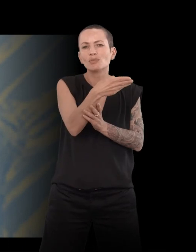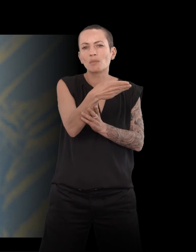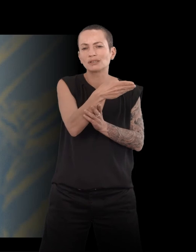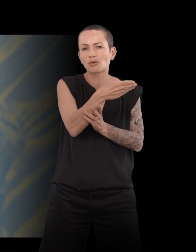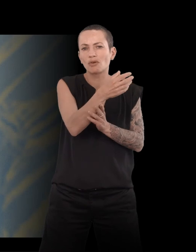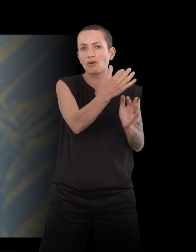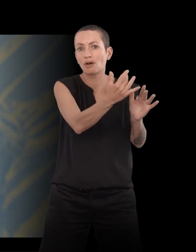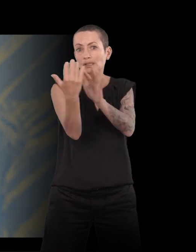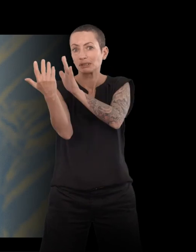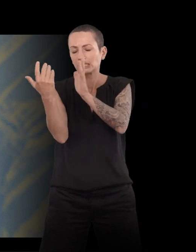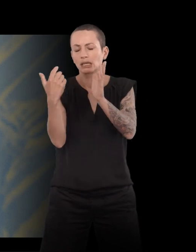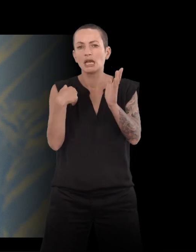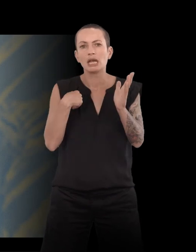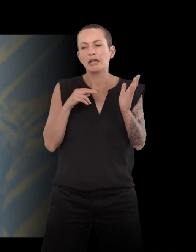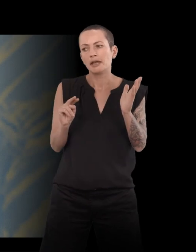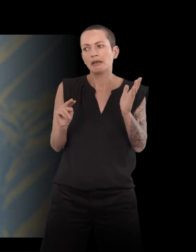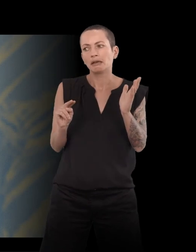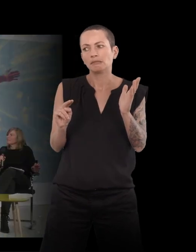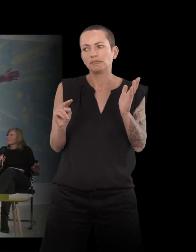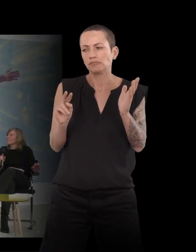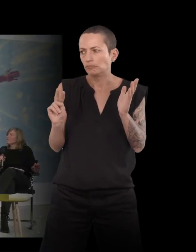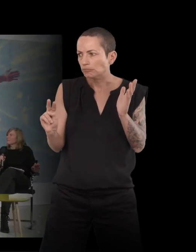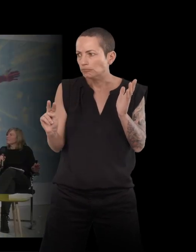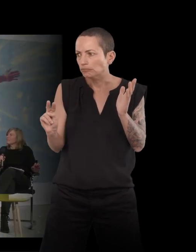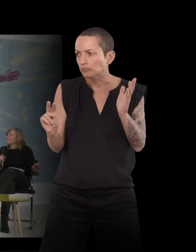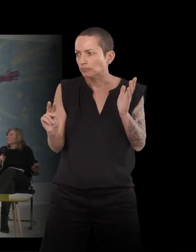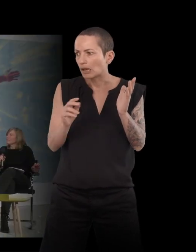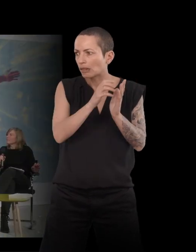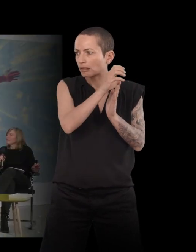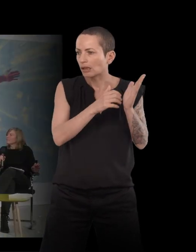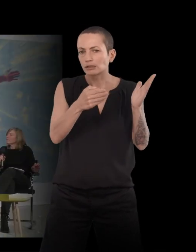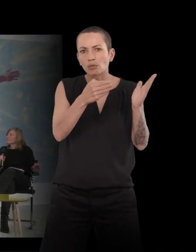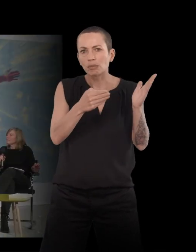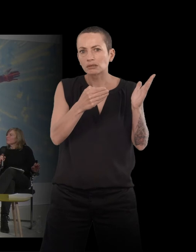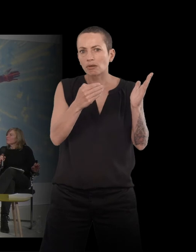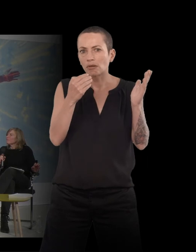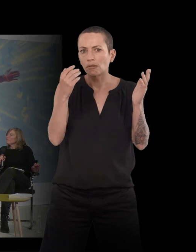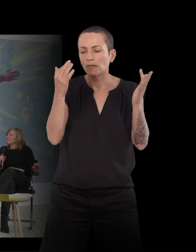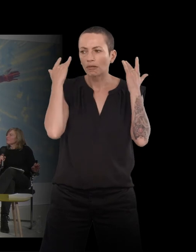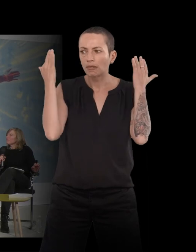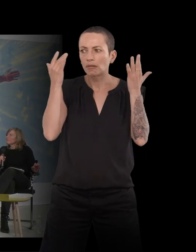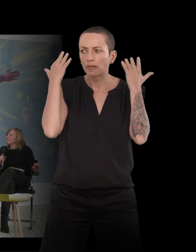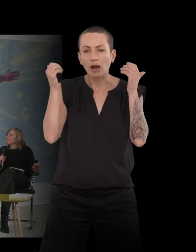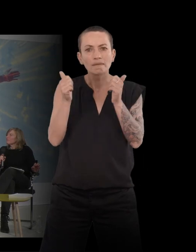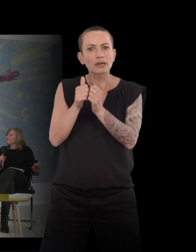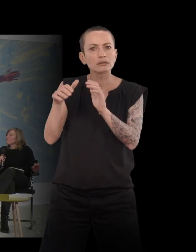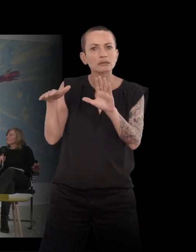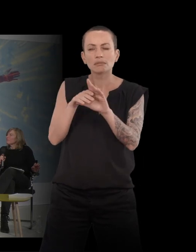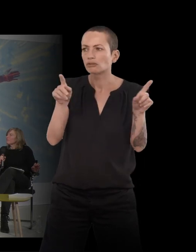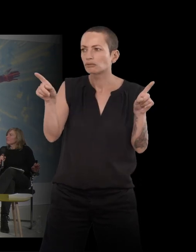où j'entendais le texte de Maupassant, sur les images. Et le texte avait bien de près. Je me disais, mais qu-ce que c'est